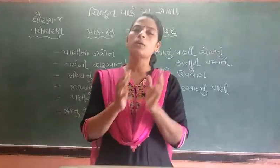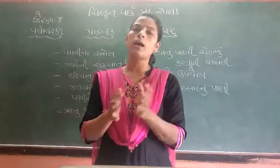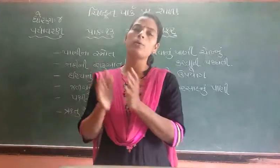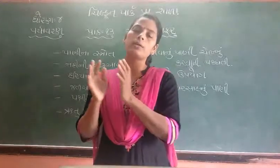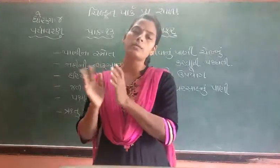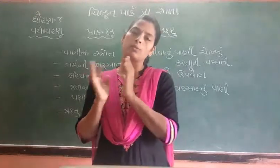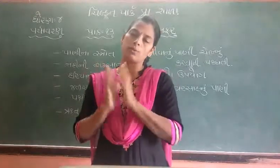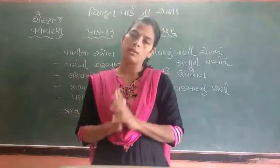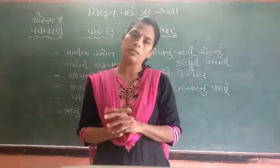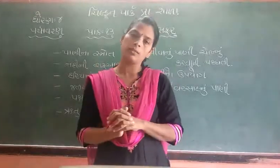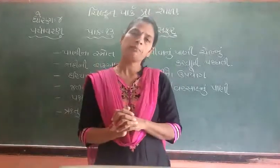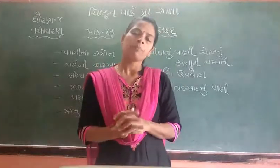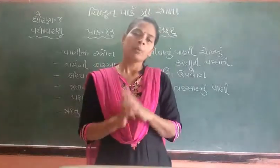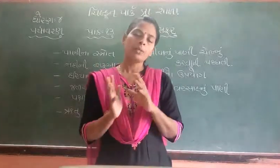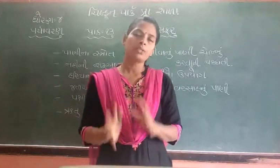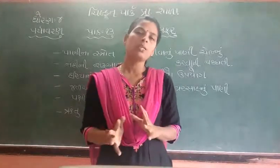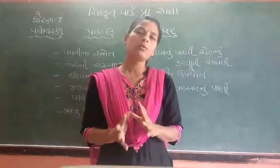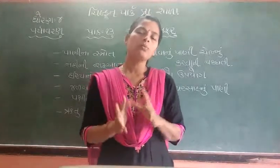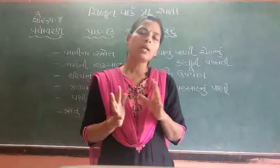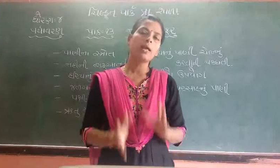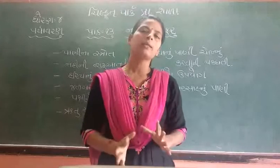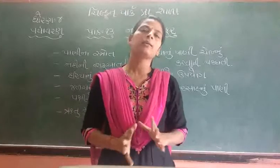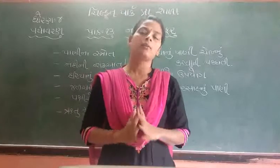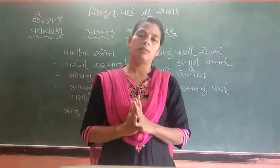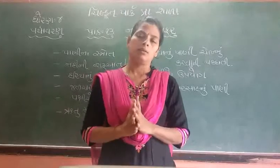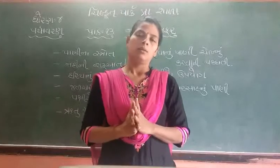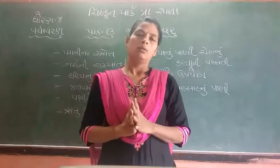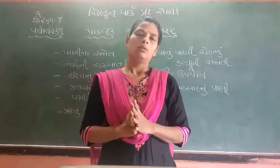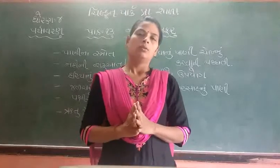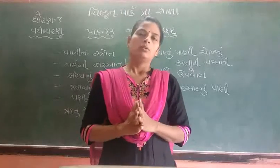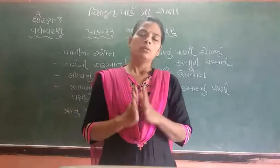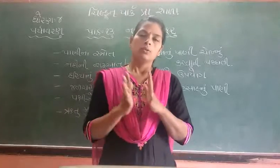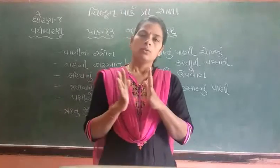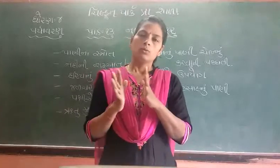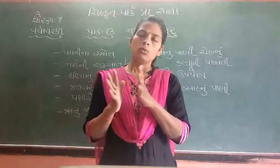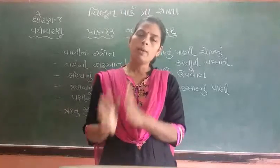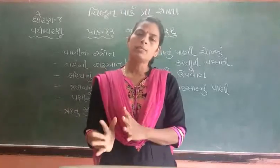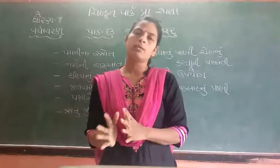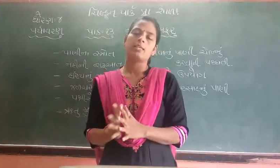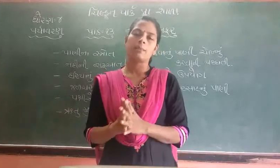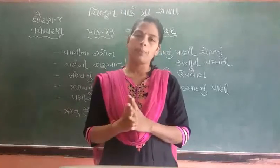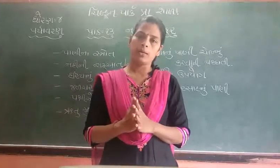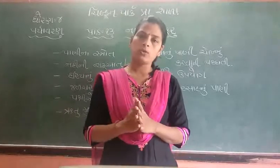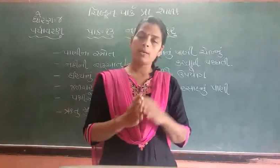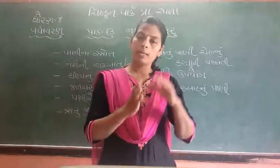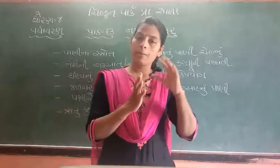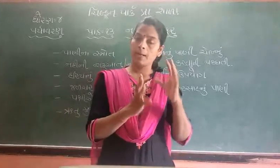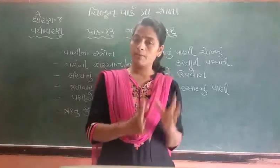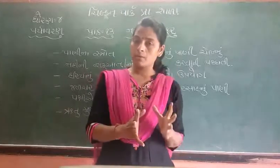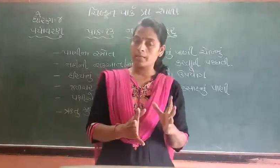તળાવો અને સરોવરની અંદર. પછી ઉનાળાની અંદર ખૂબ જ વરસાદ પડે, ચોમાસામાં પહેલા વરસાદ આવે